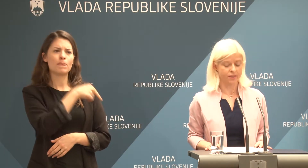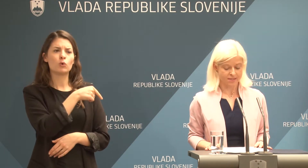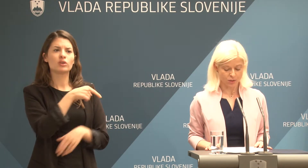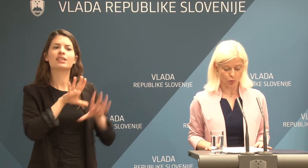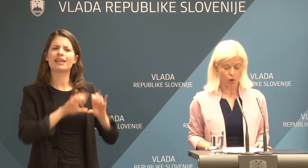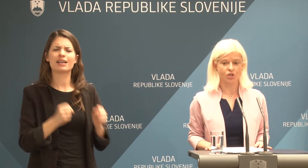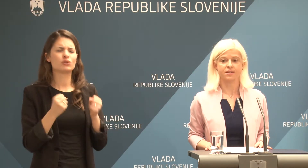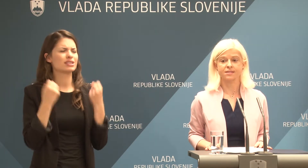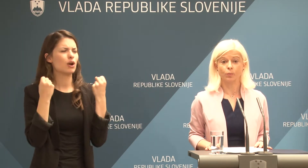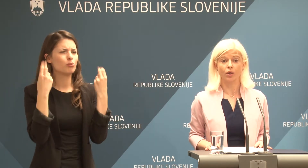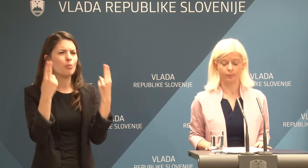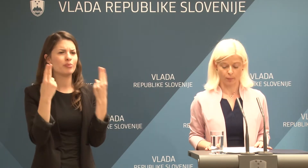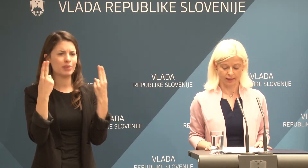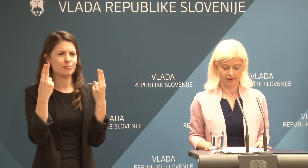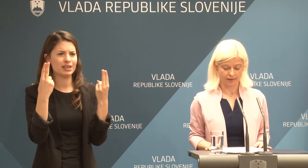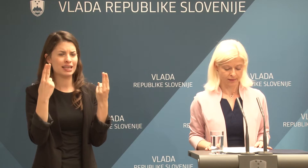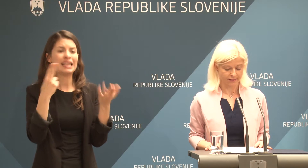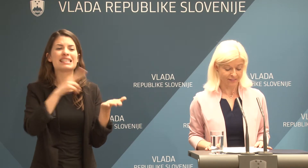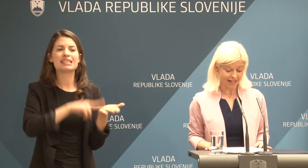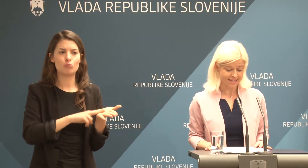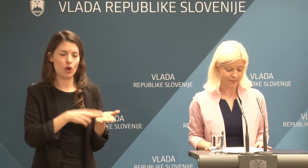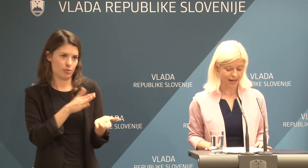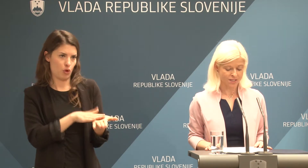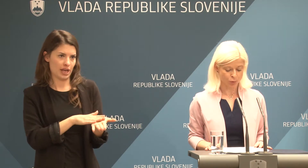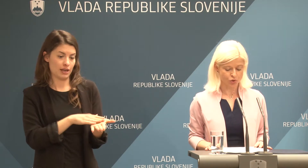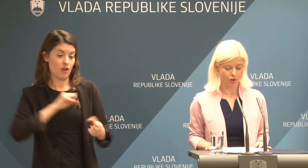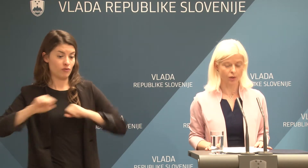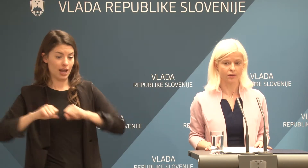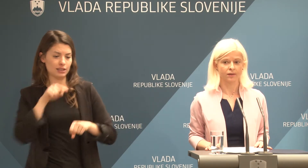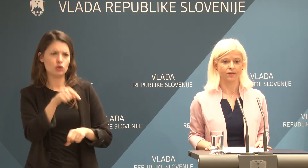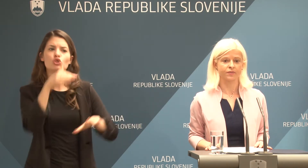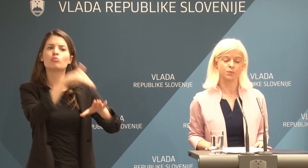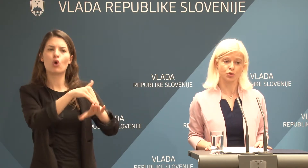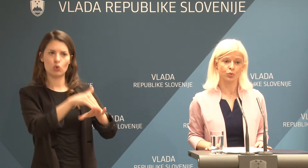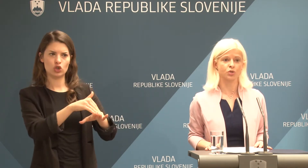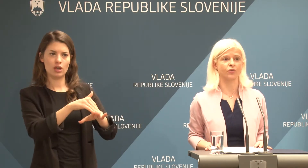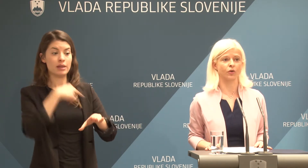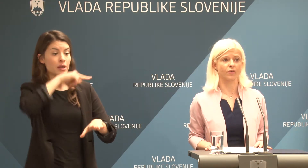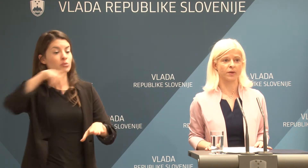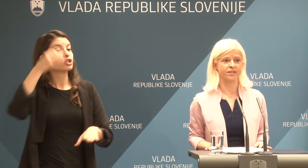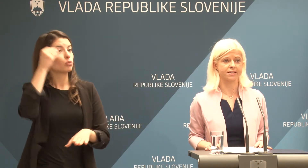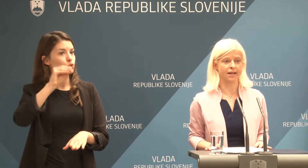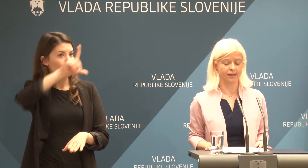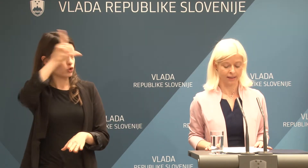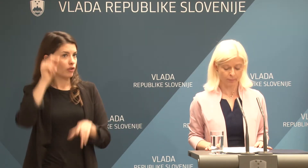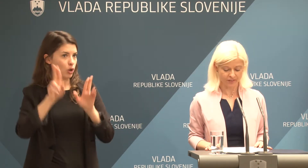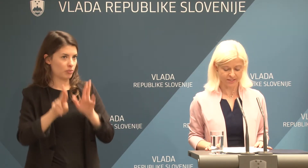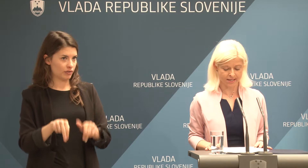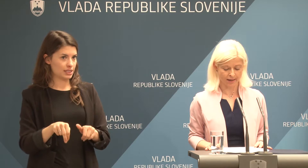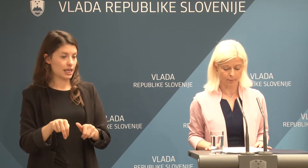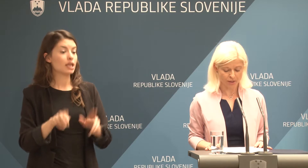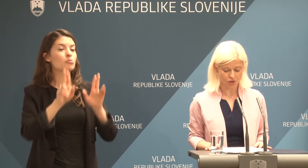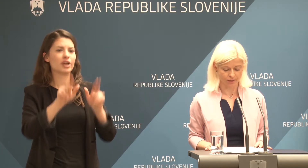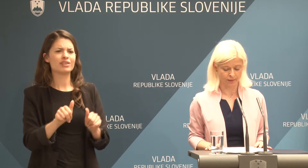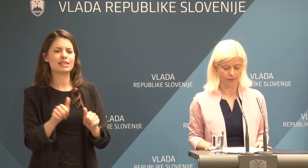dejanju tudi za zelo močen simbolni pomen, da vlada s tem daje sporočilo, da spoštuje človekove pravice in